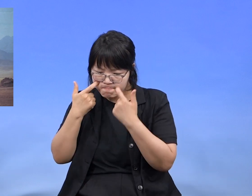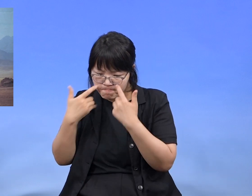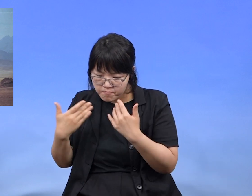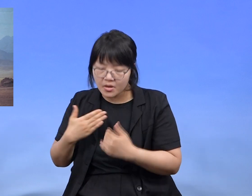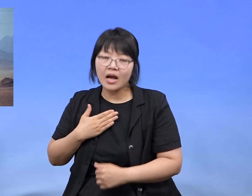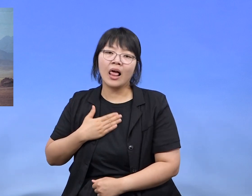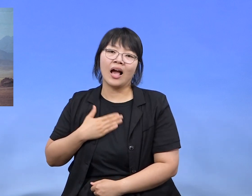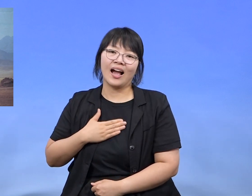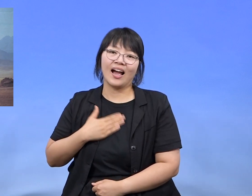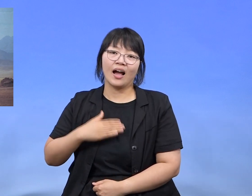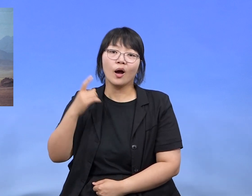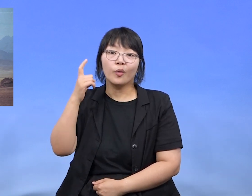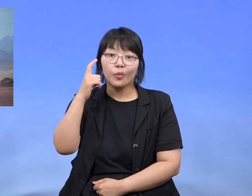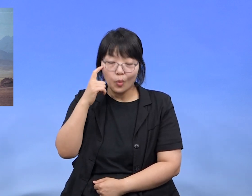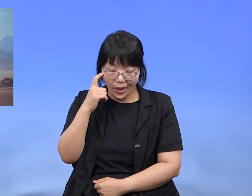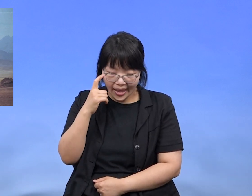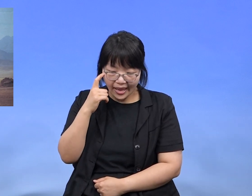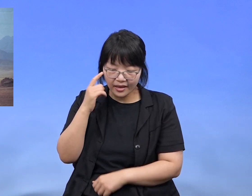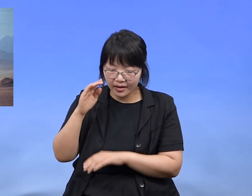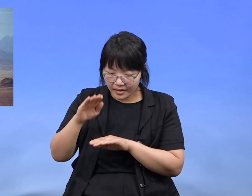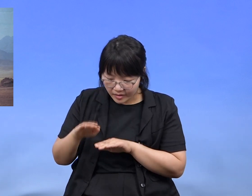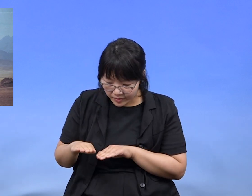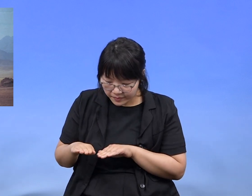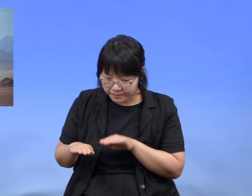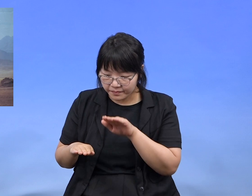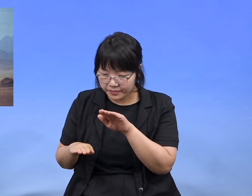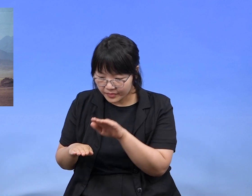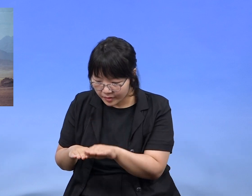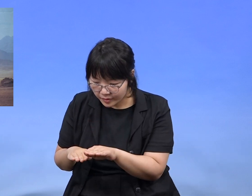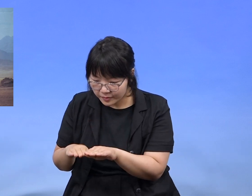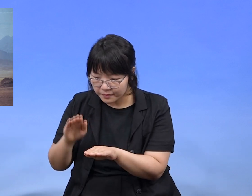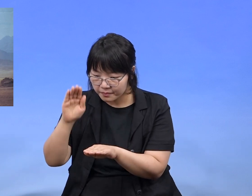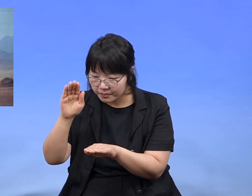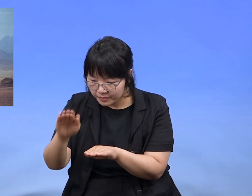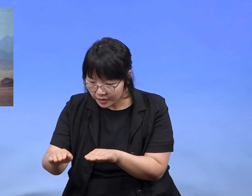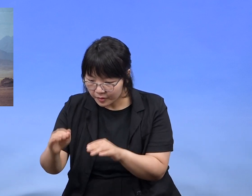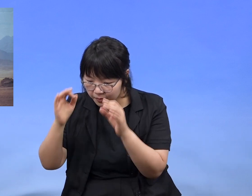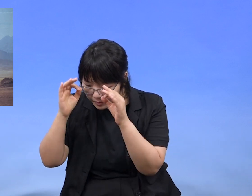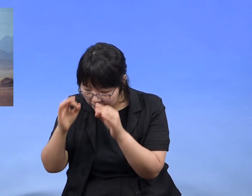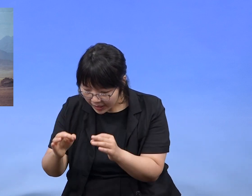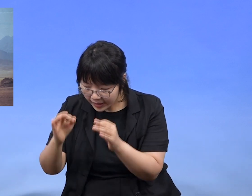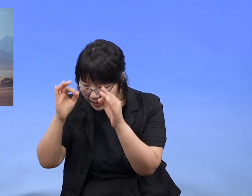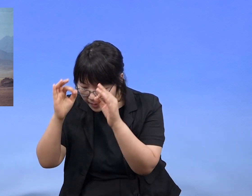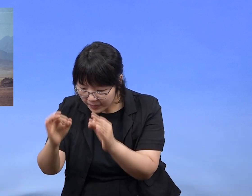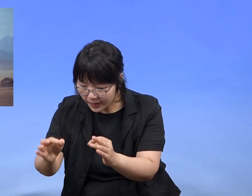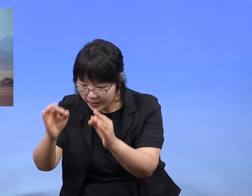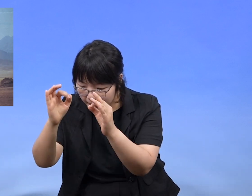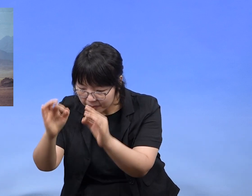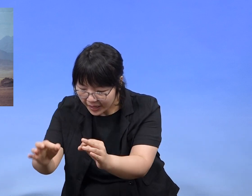한 스텝을 인도하는 빛이 있기 때문에 하나님의 말씀이 내 발의